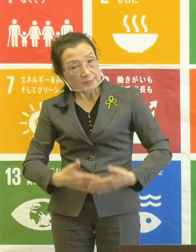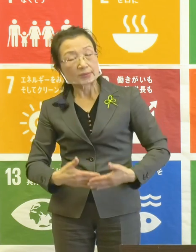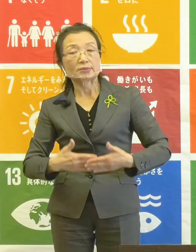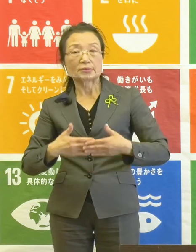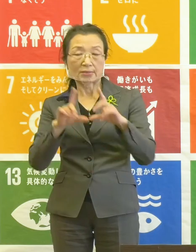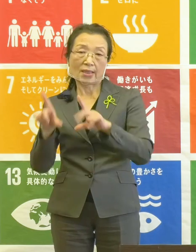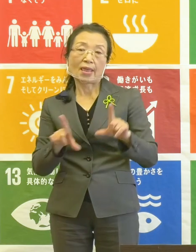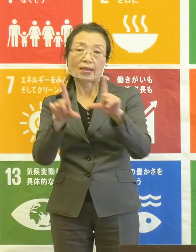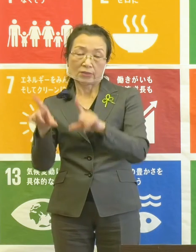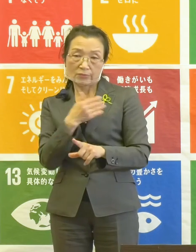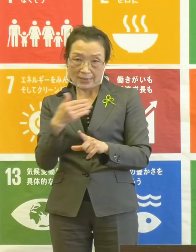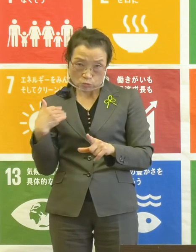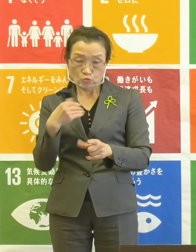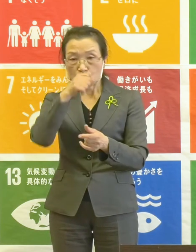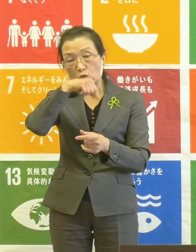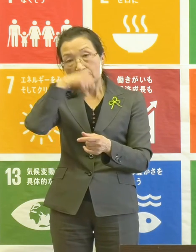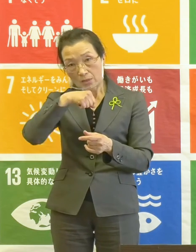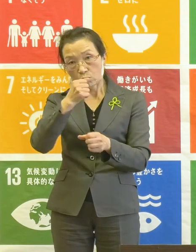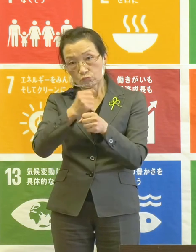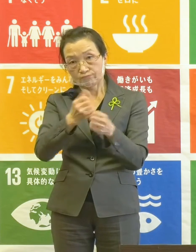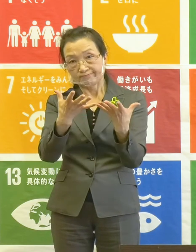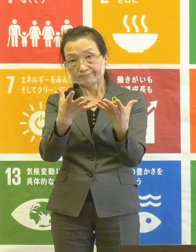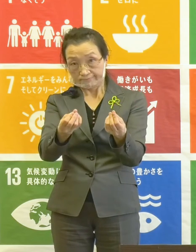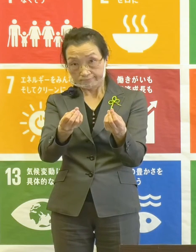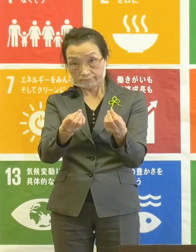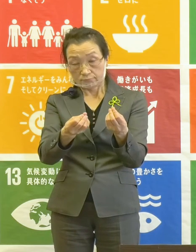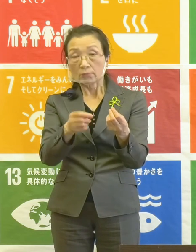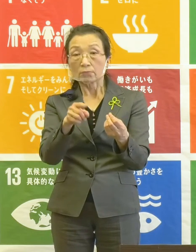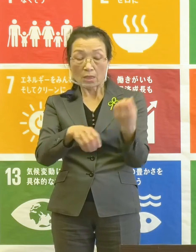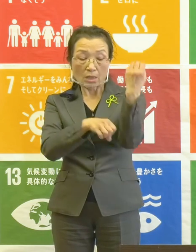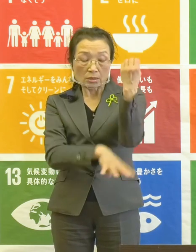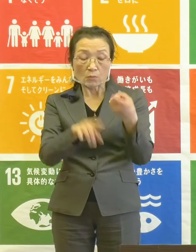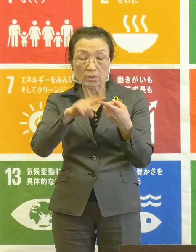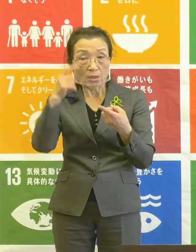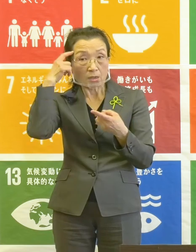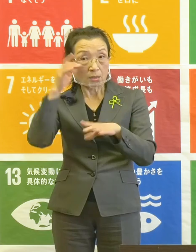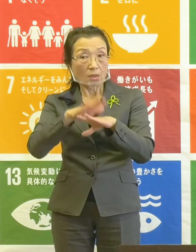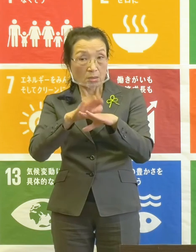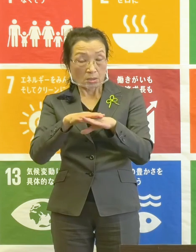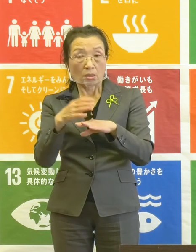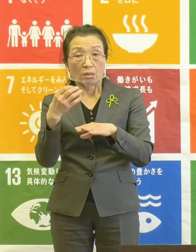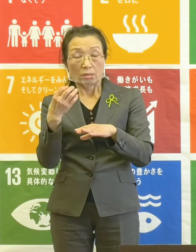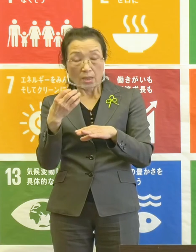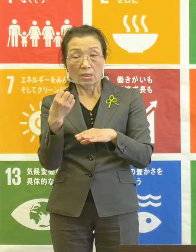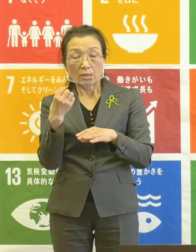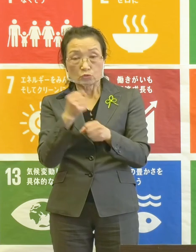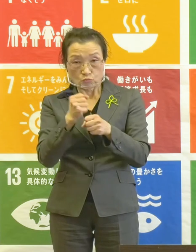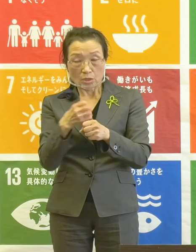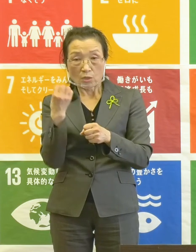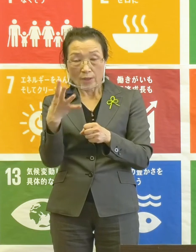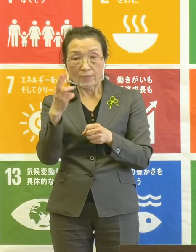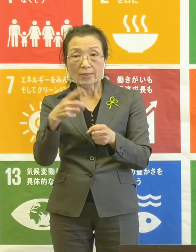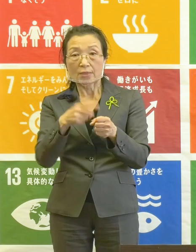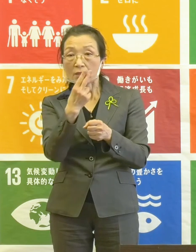定した生活を送るための予算としました。こうした基本的な考え方を編成した令和3年度一般会計当